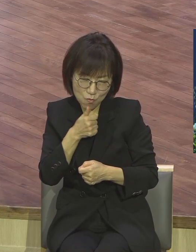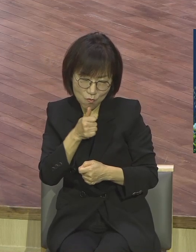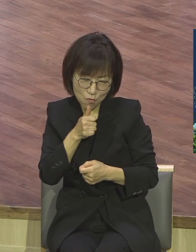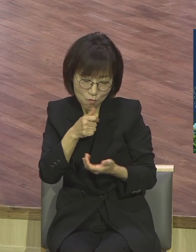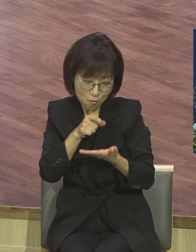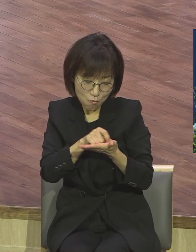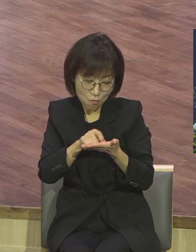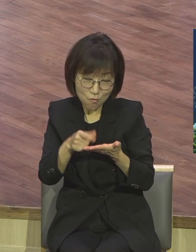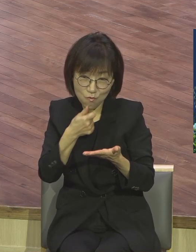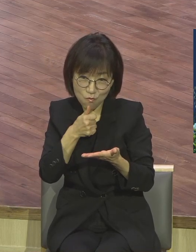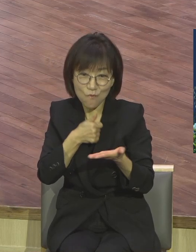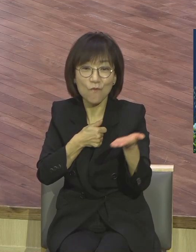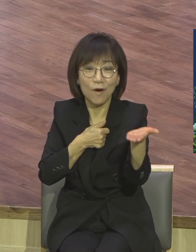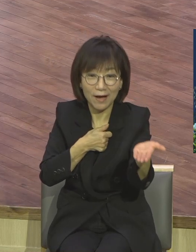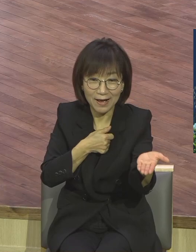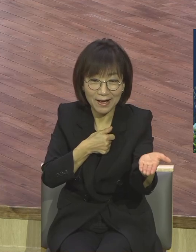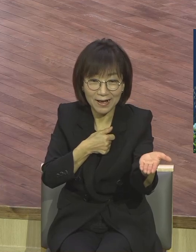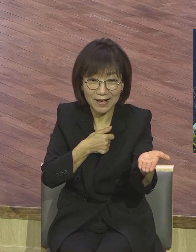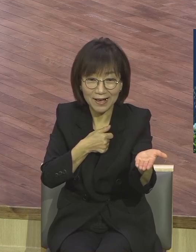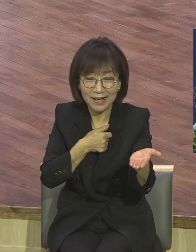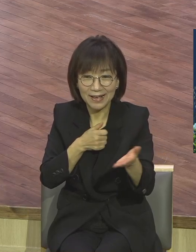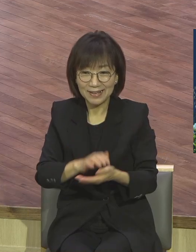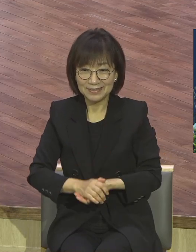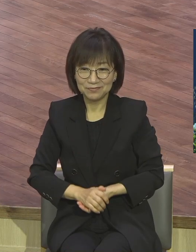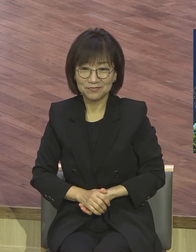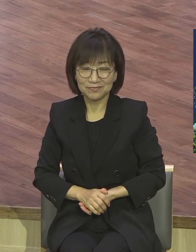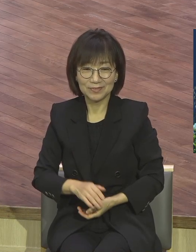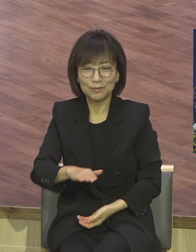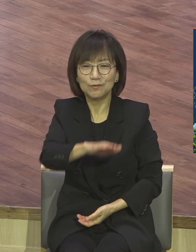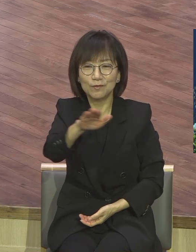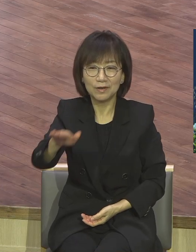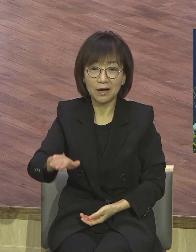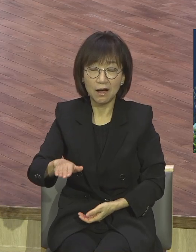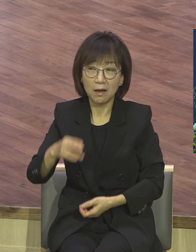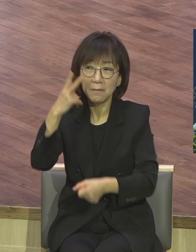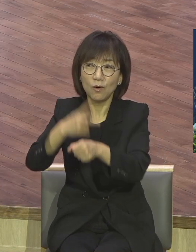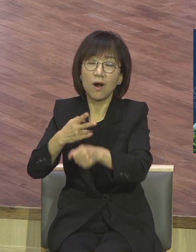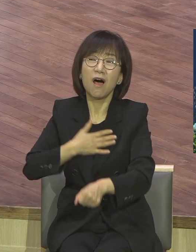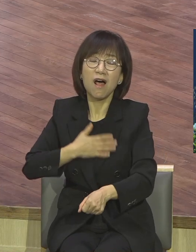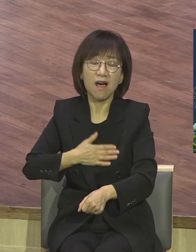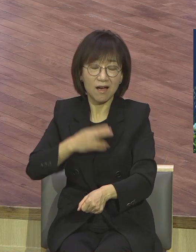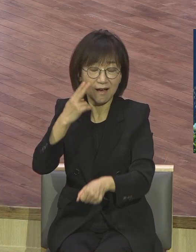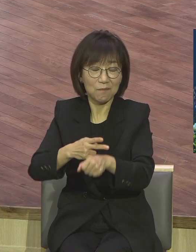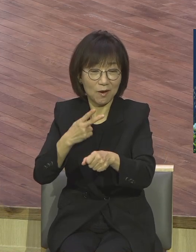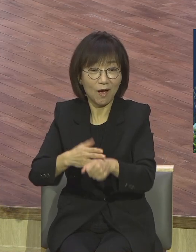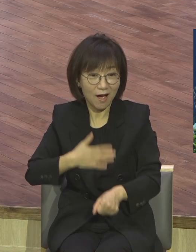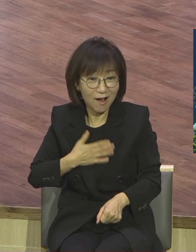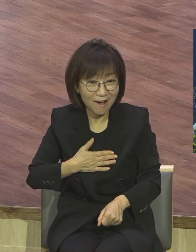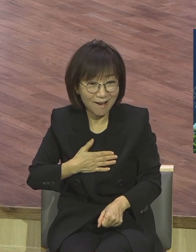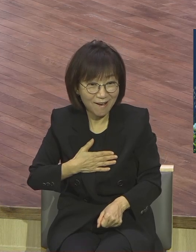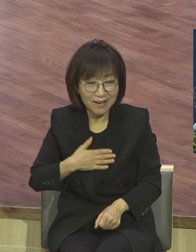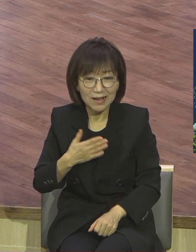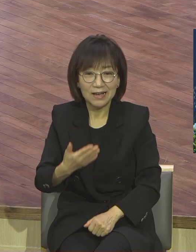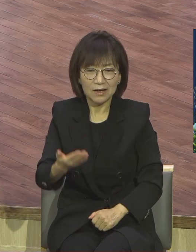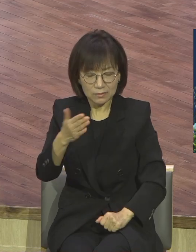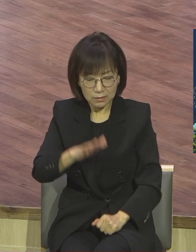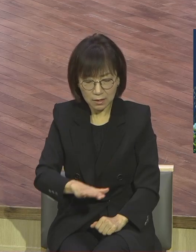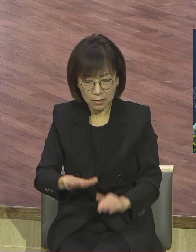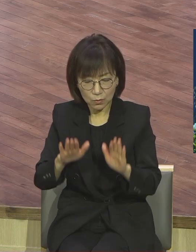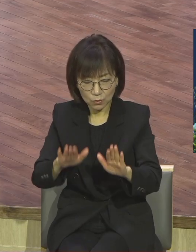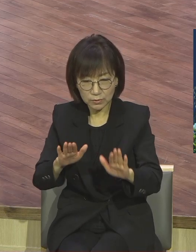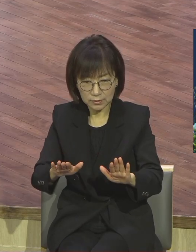우리는 지금 뭐 들으면 당연하지라고 그렇게 느끼지 몰라도 이